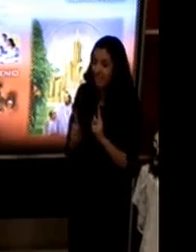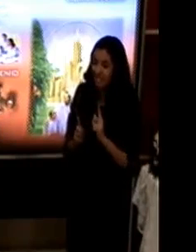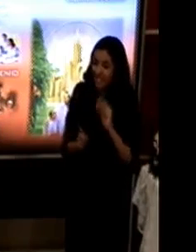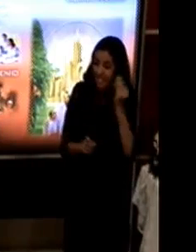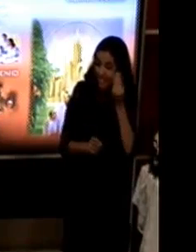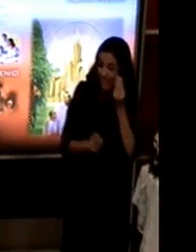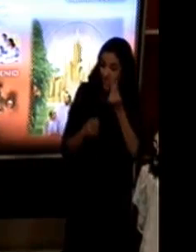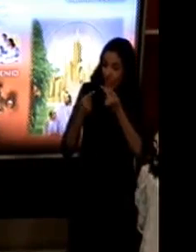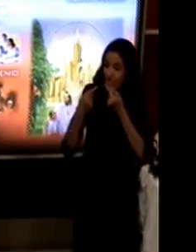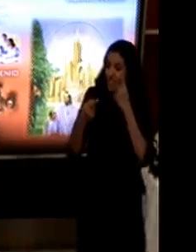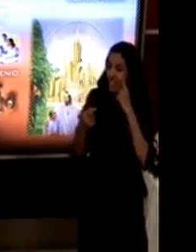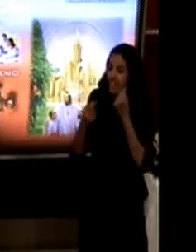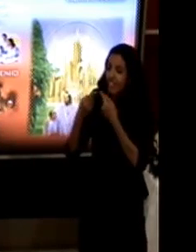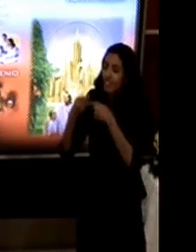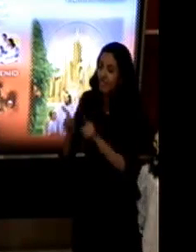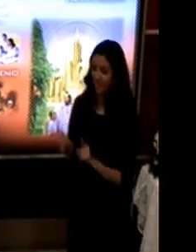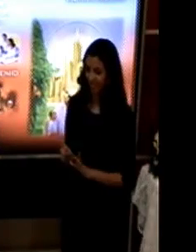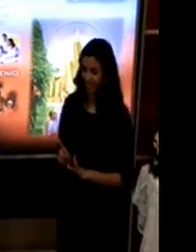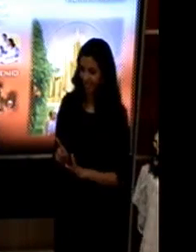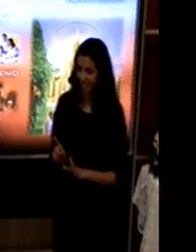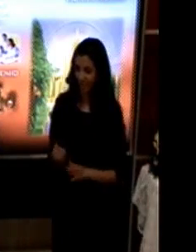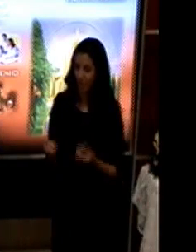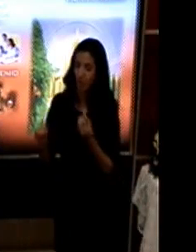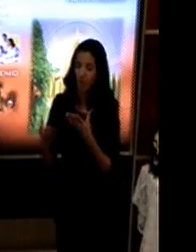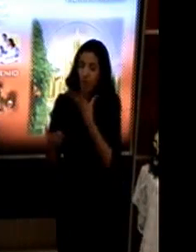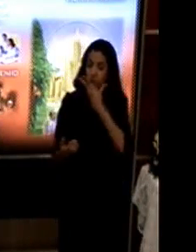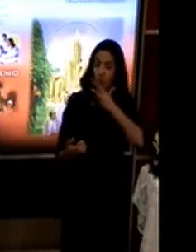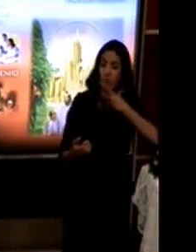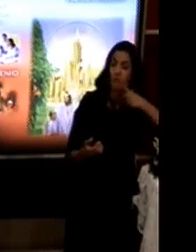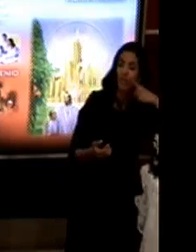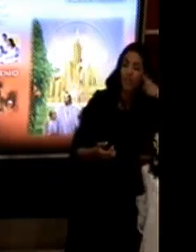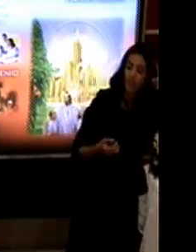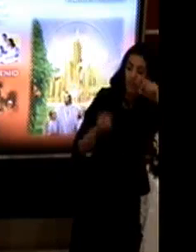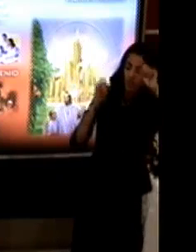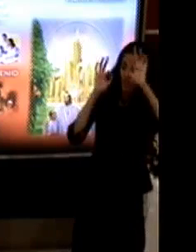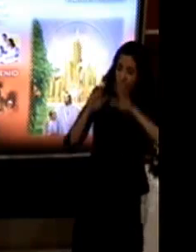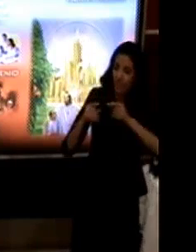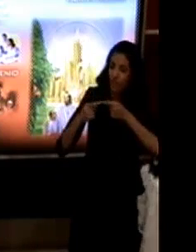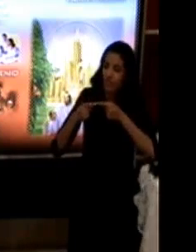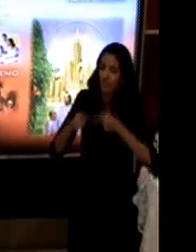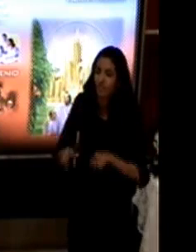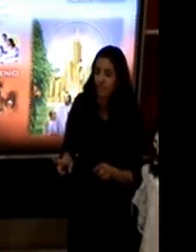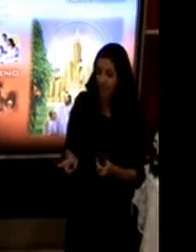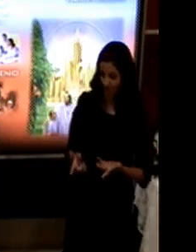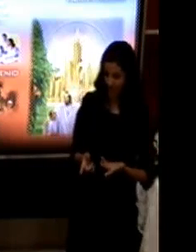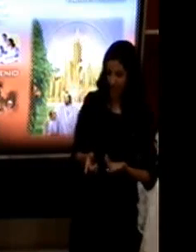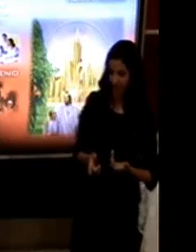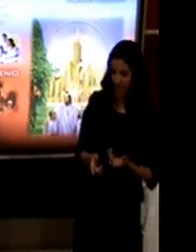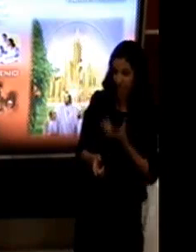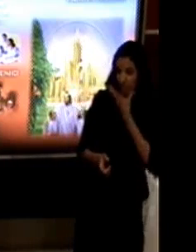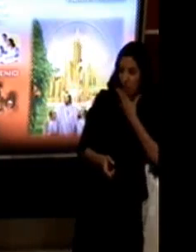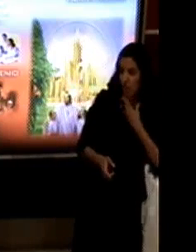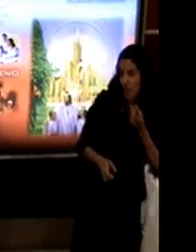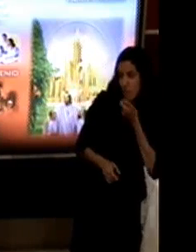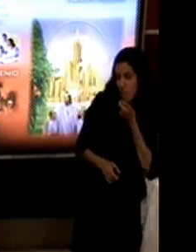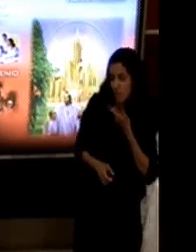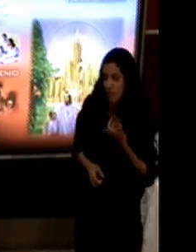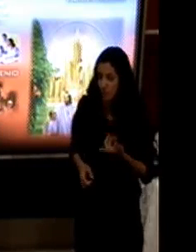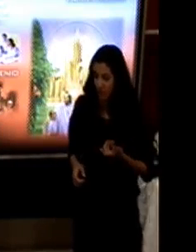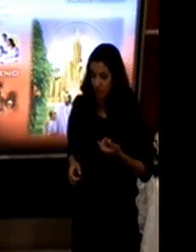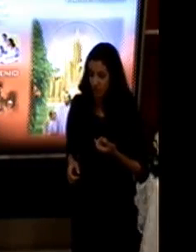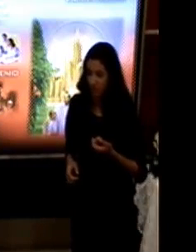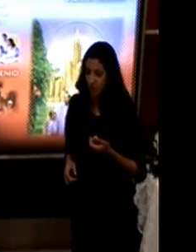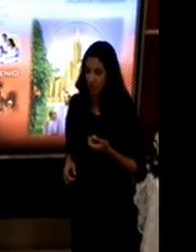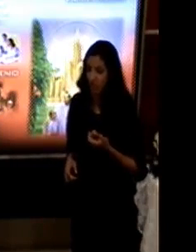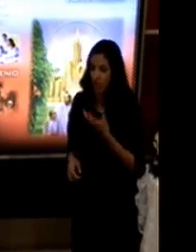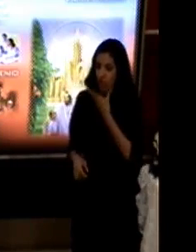se me ocurrió a mí, porque Dios lo hizo diferente. Dios, como ejemplo, sin necesidad de